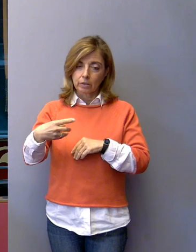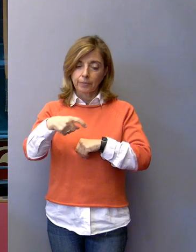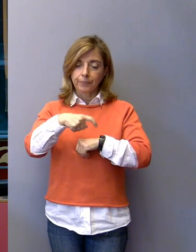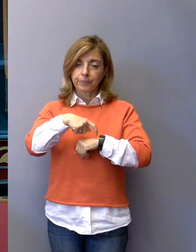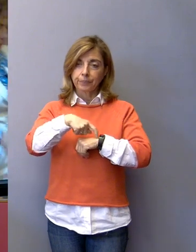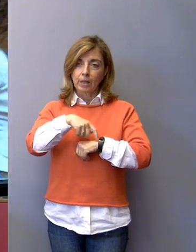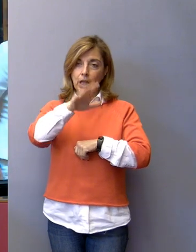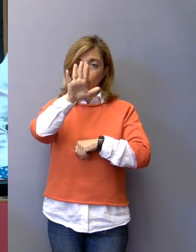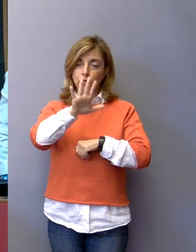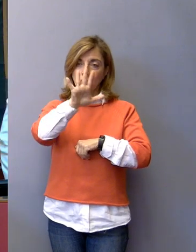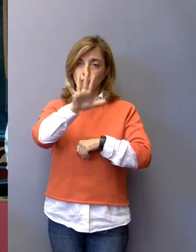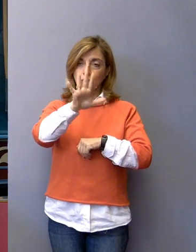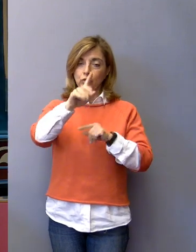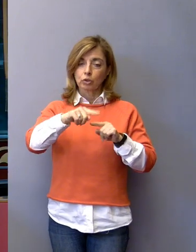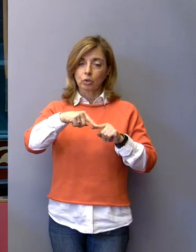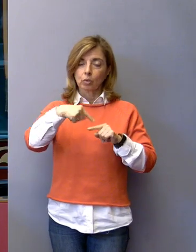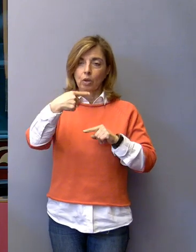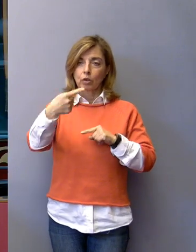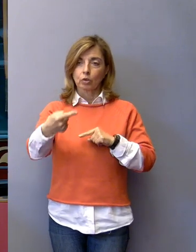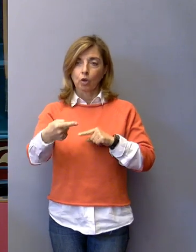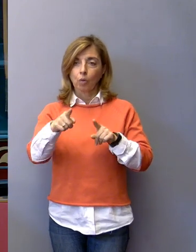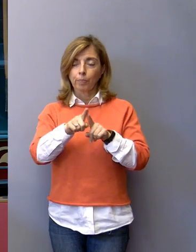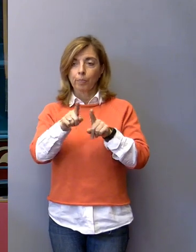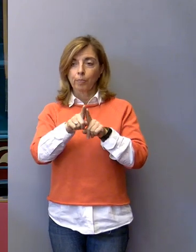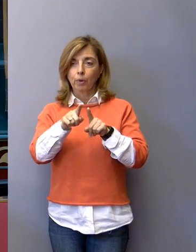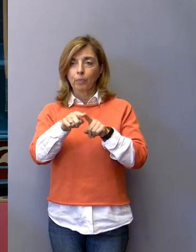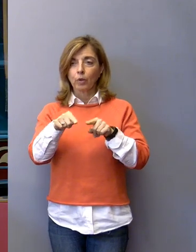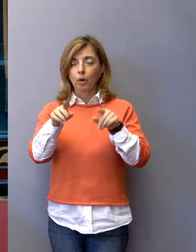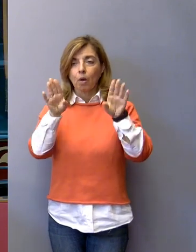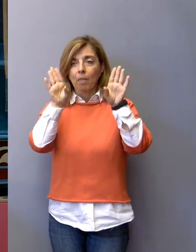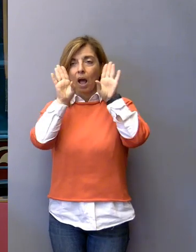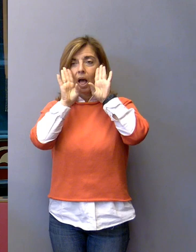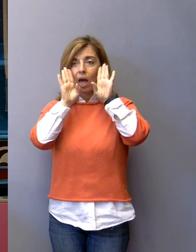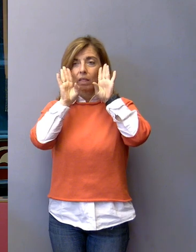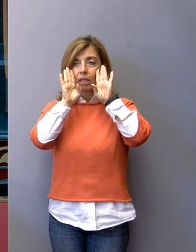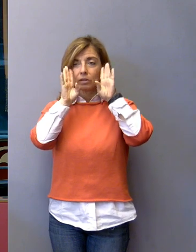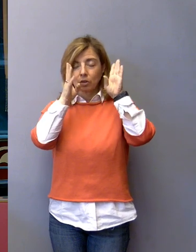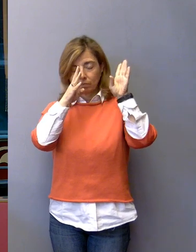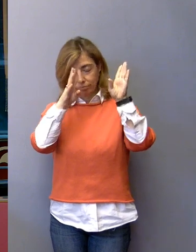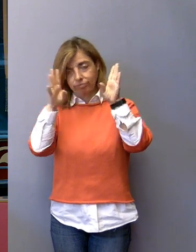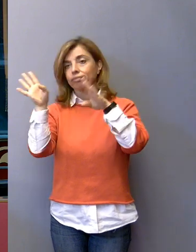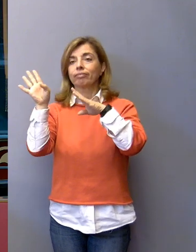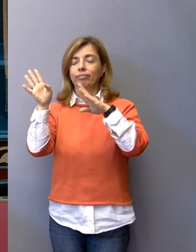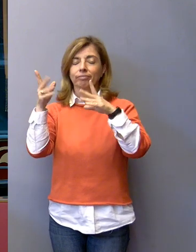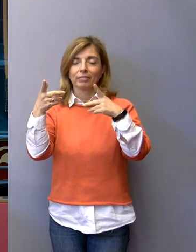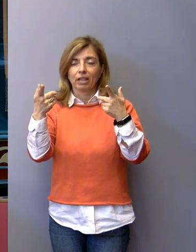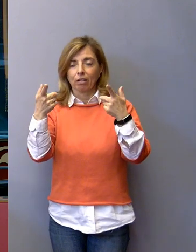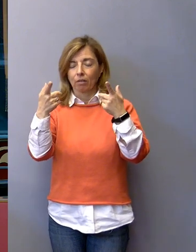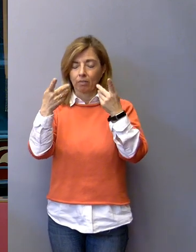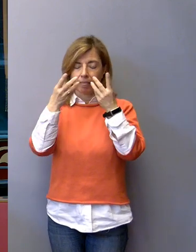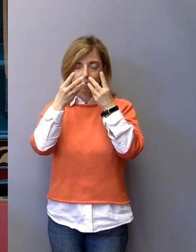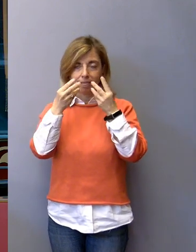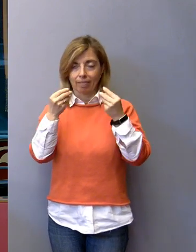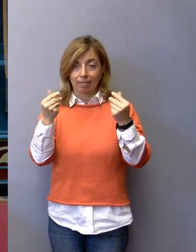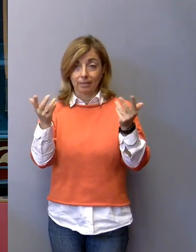inevitabilmente scema la tensione dell'aula Non so a cosa sia dovuto Comunque veda un po'